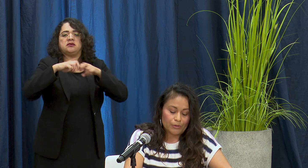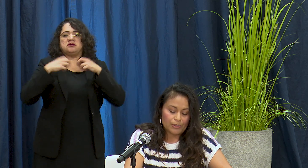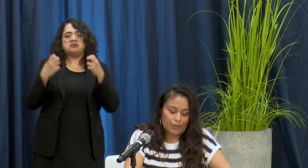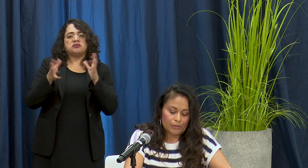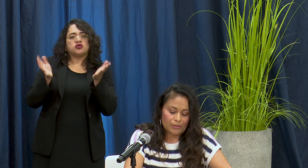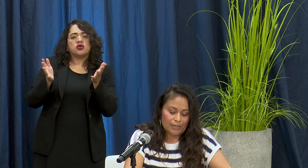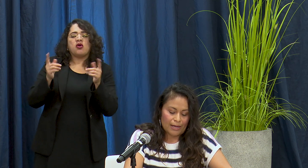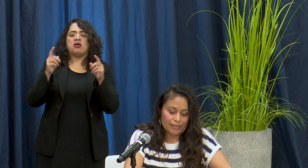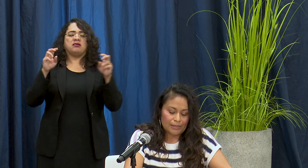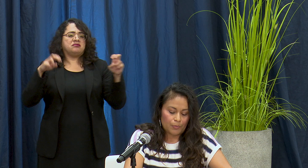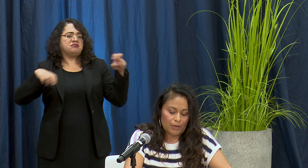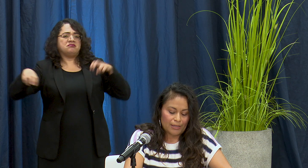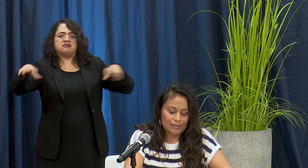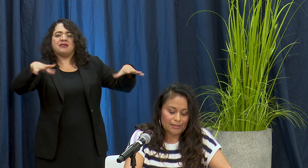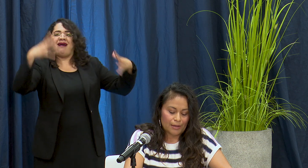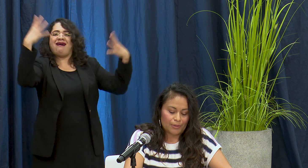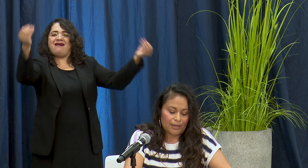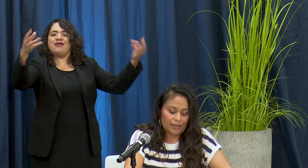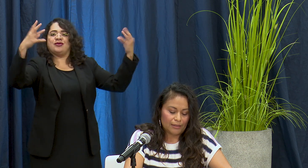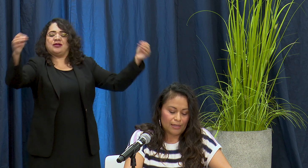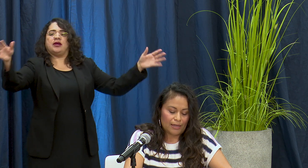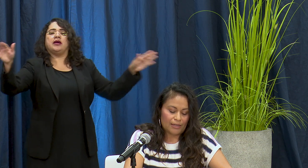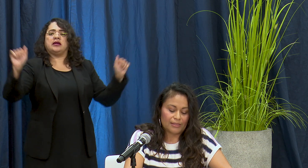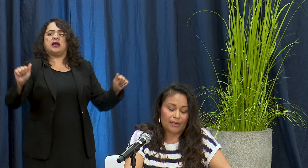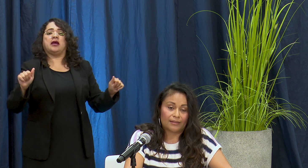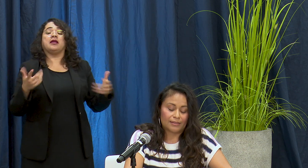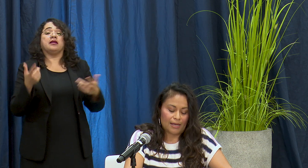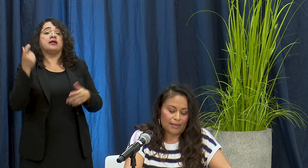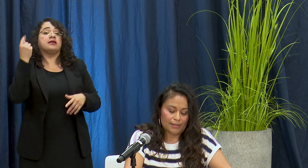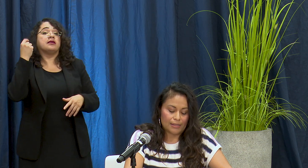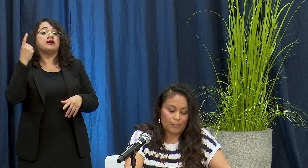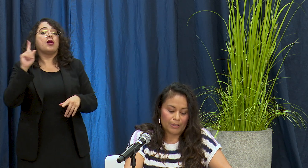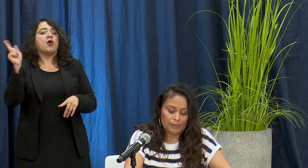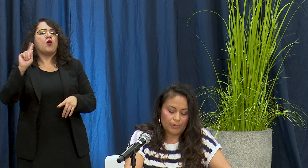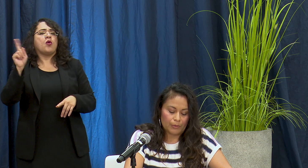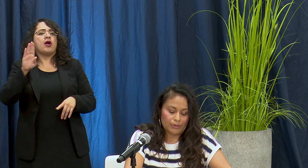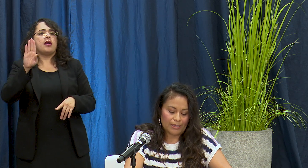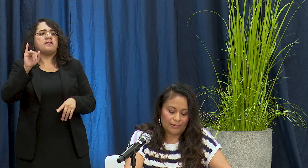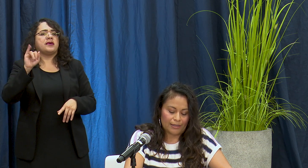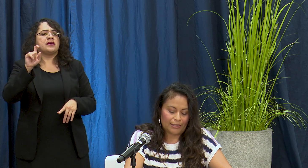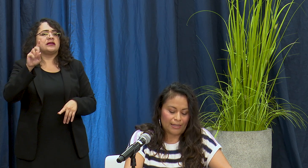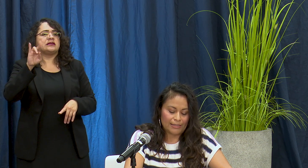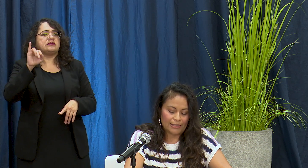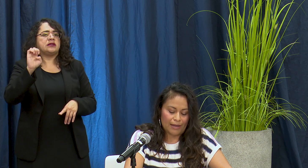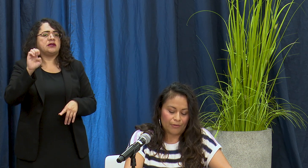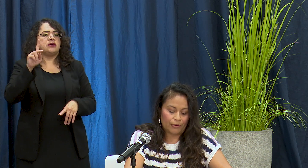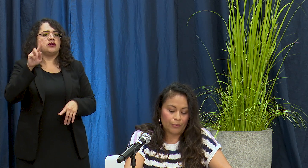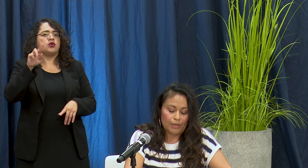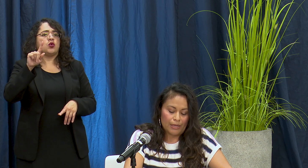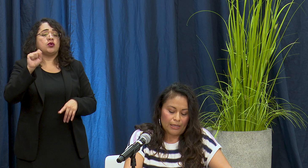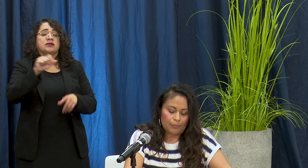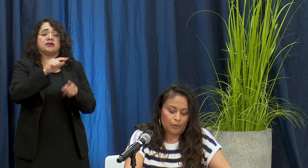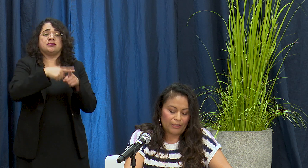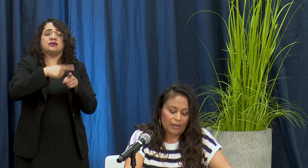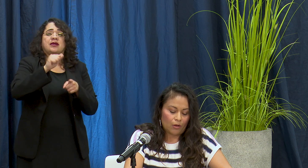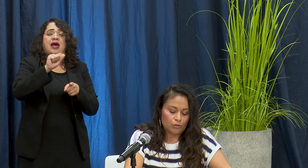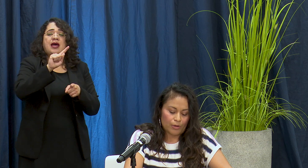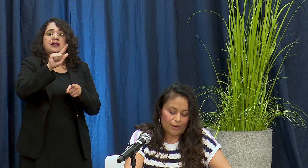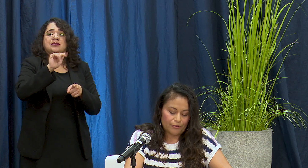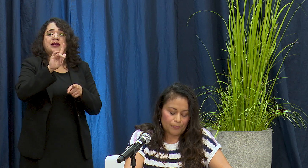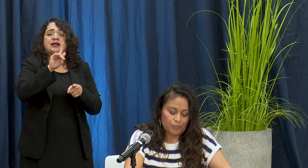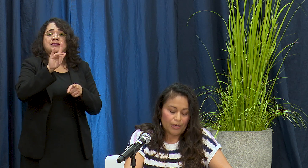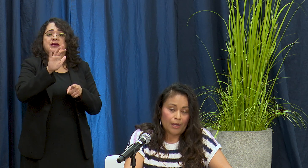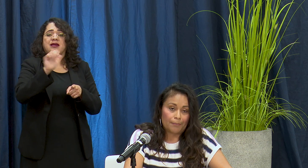Los primeros espacios de calles temporales se abrirán en las siguientes áreas: Bixby Knolls entre Atlantic Avenue y Burling